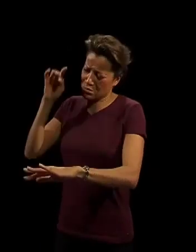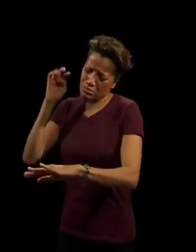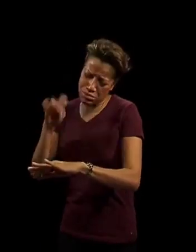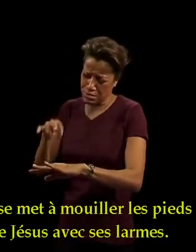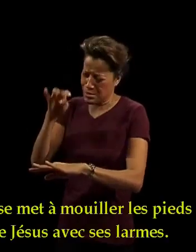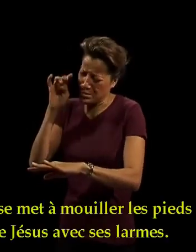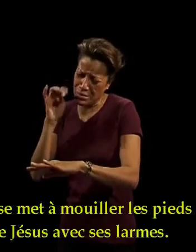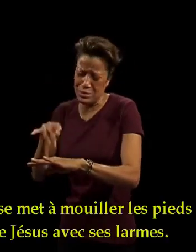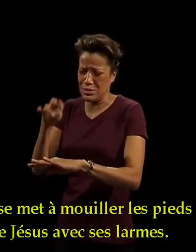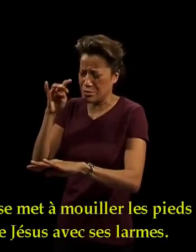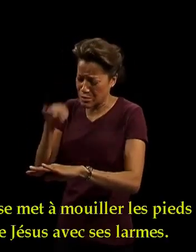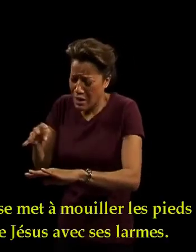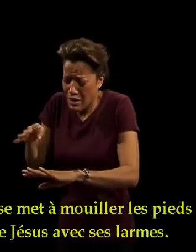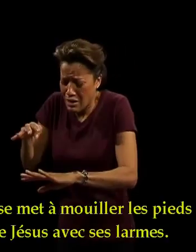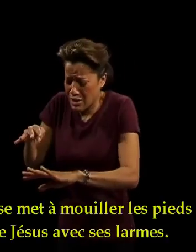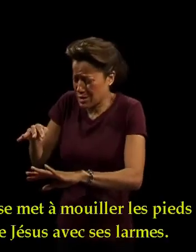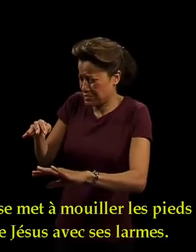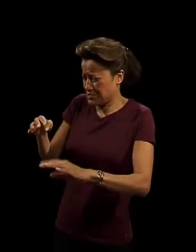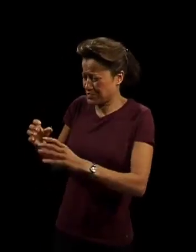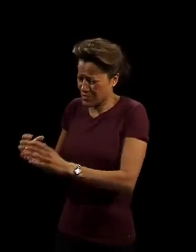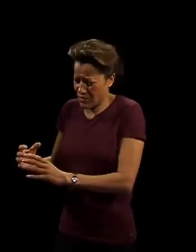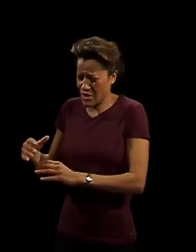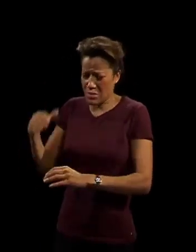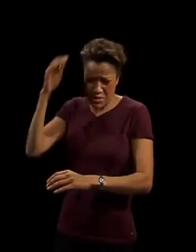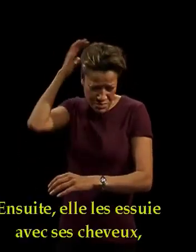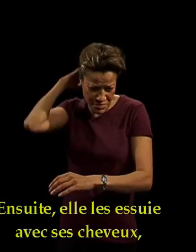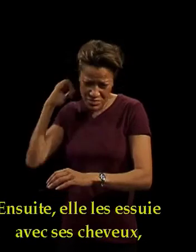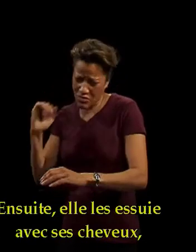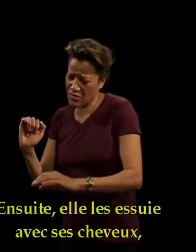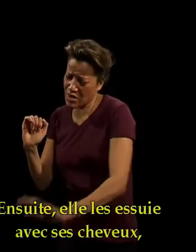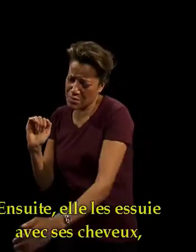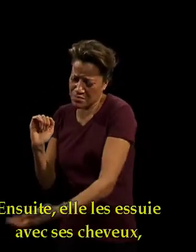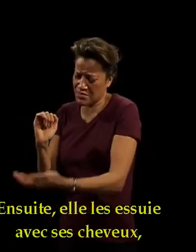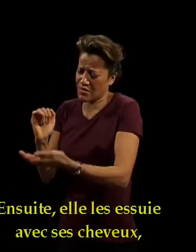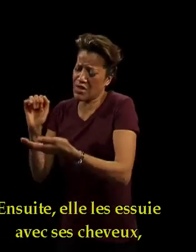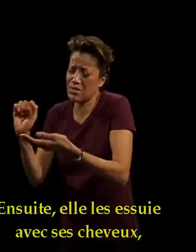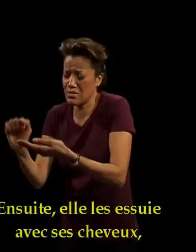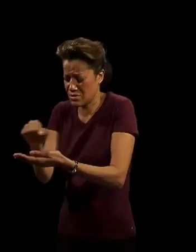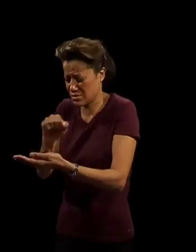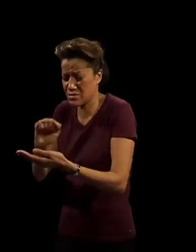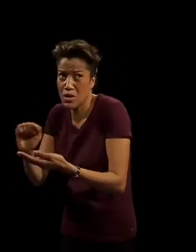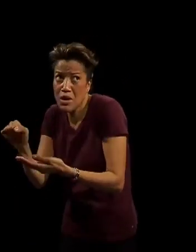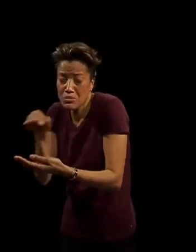à mouiller les pieds de Jésus avec ses larmes. Ensuite, elle les essuie avec ses